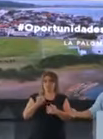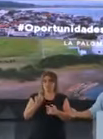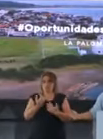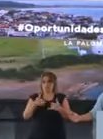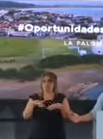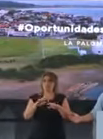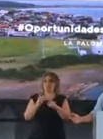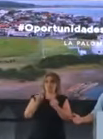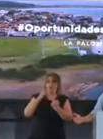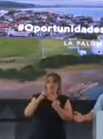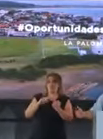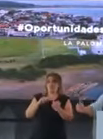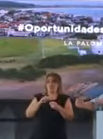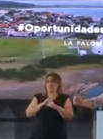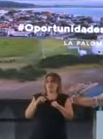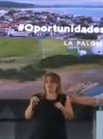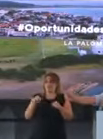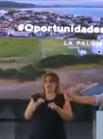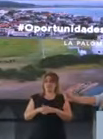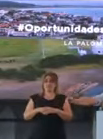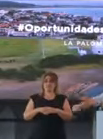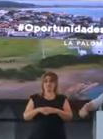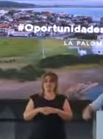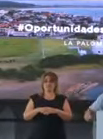Si no, no hay negociación posible.